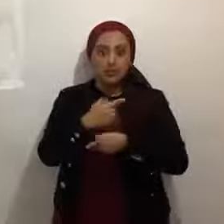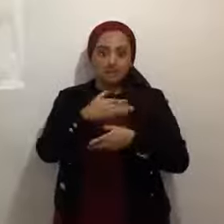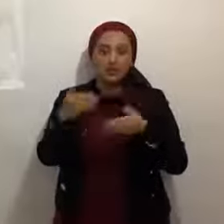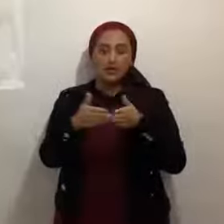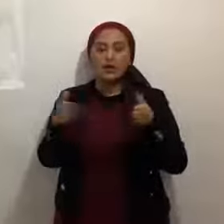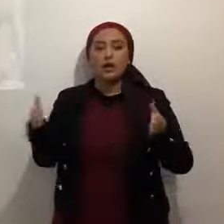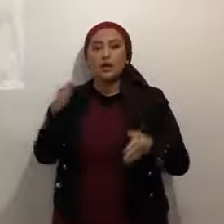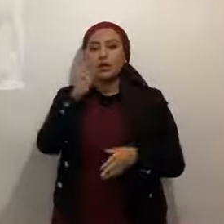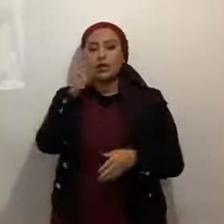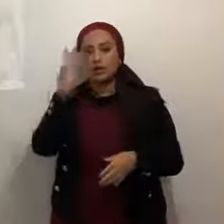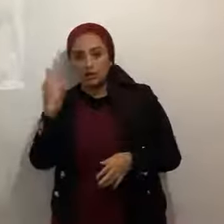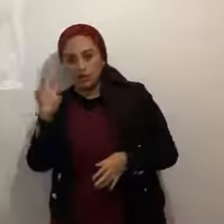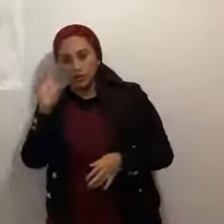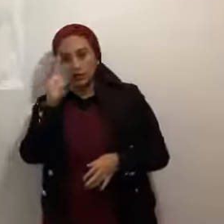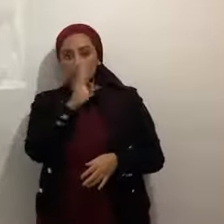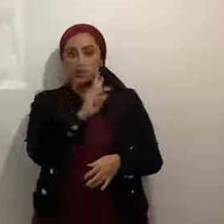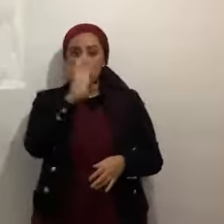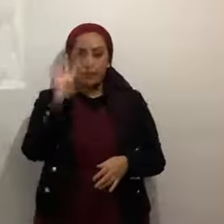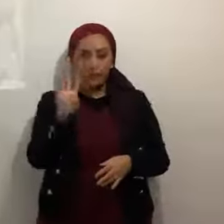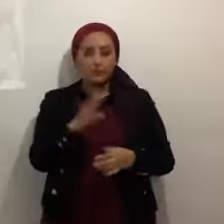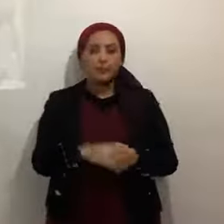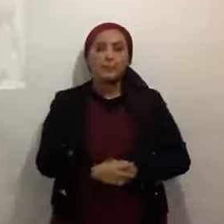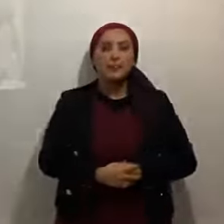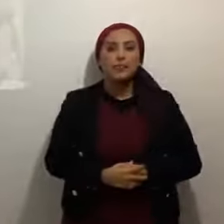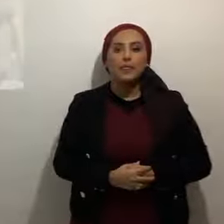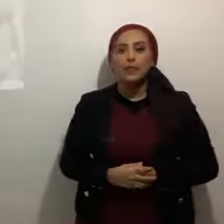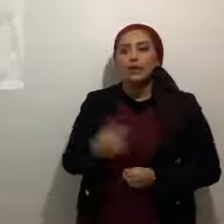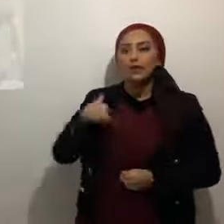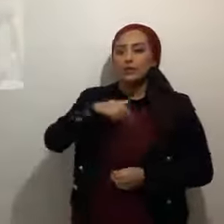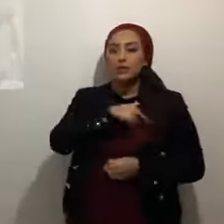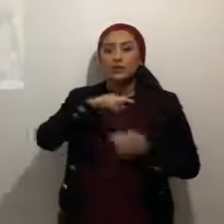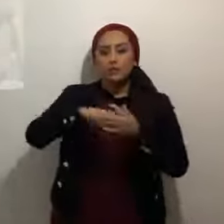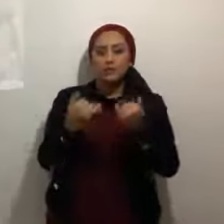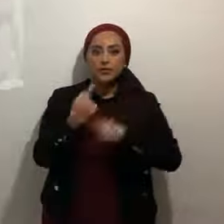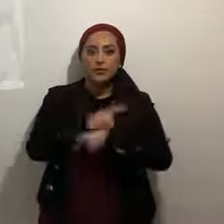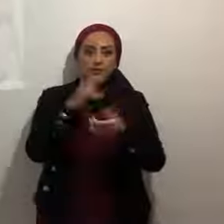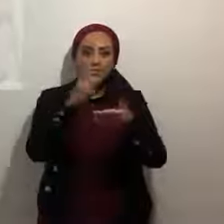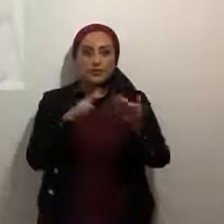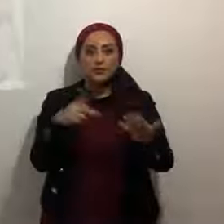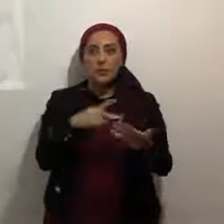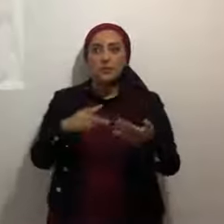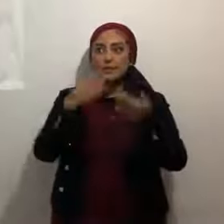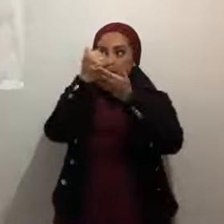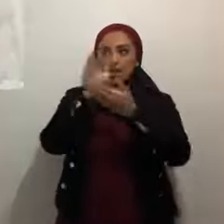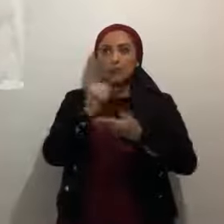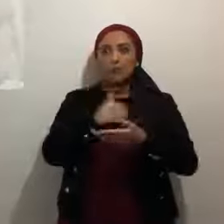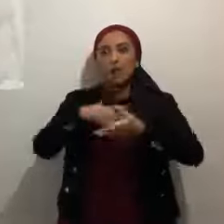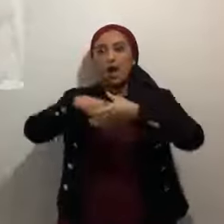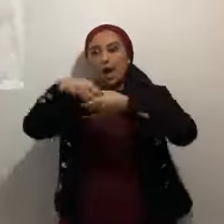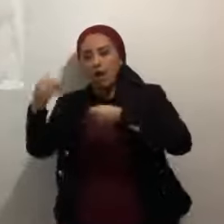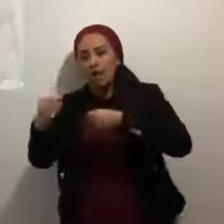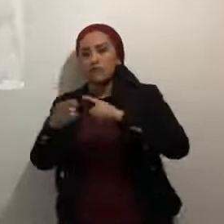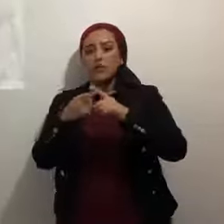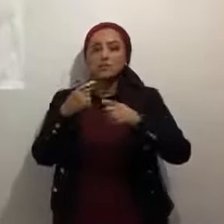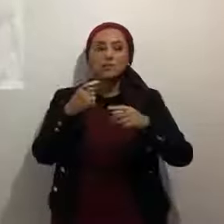titulé Cava tu pozo. Ciertamente empezamos con esta lectura del Salmo porque Él nos sacó del pozo cenagoso, del pozo